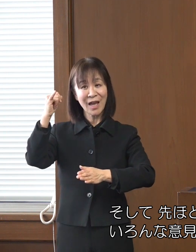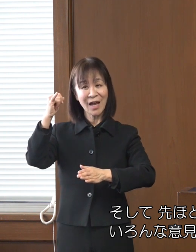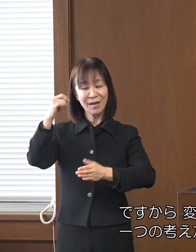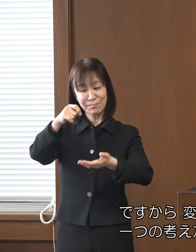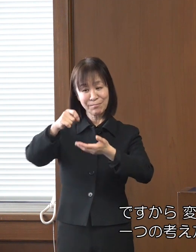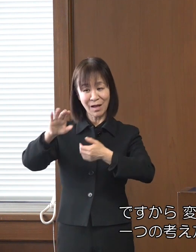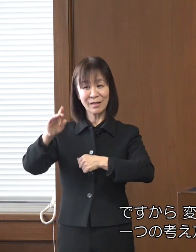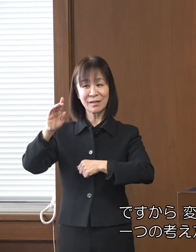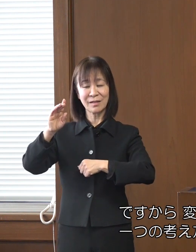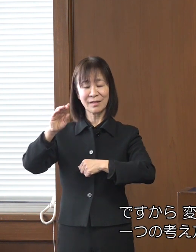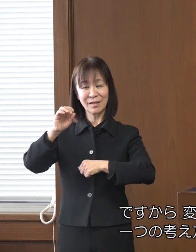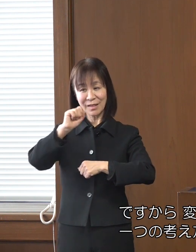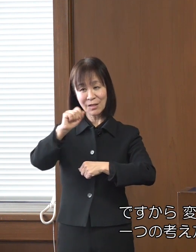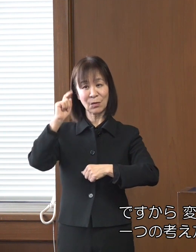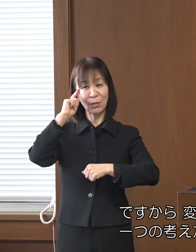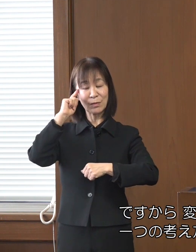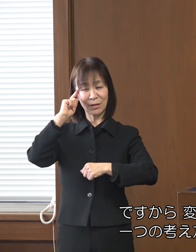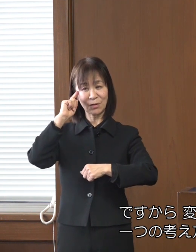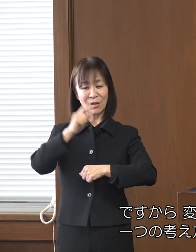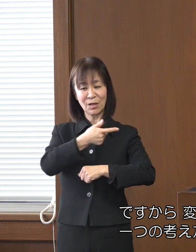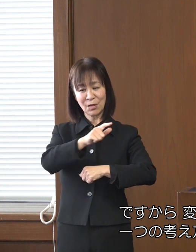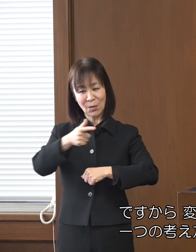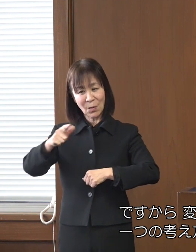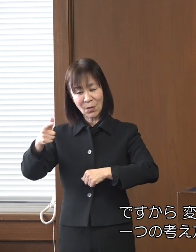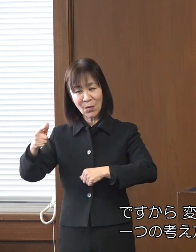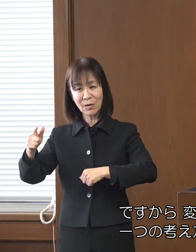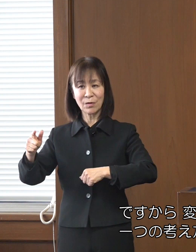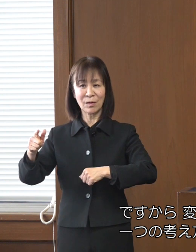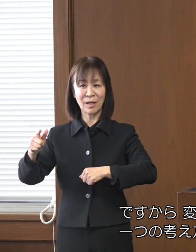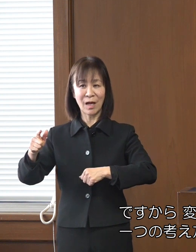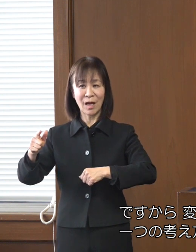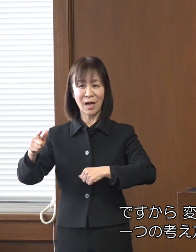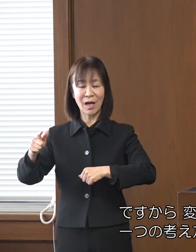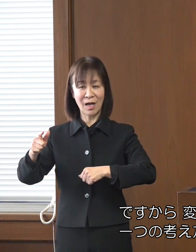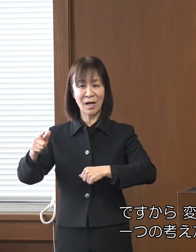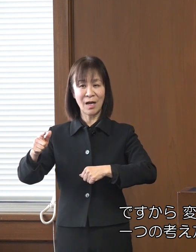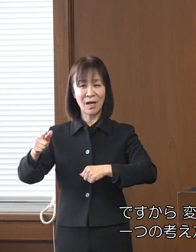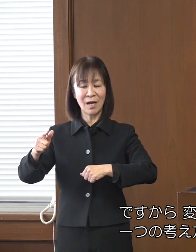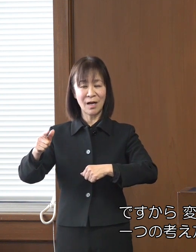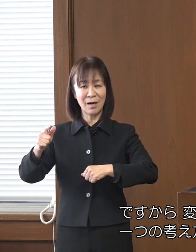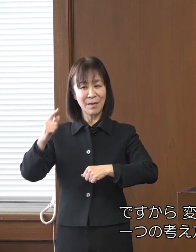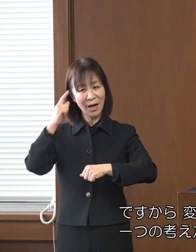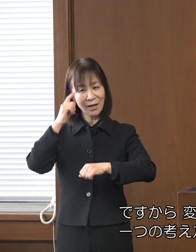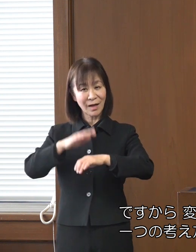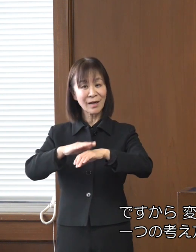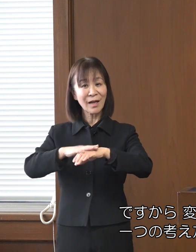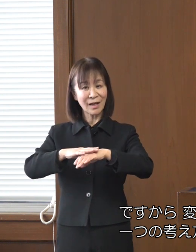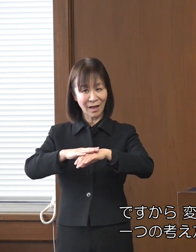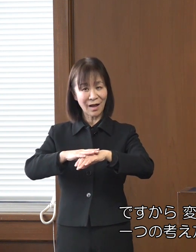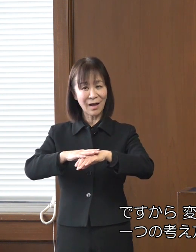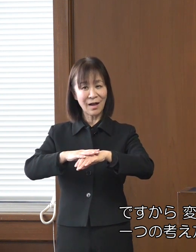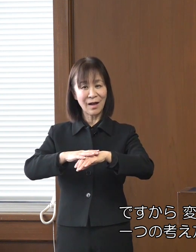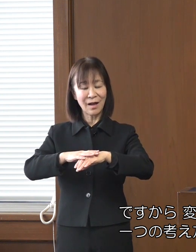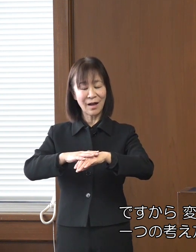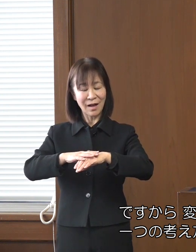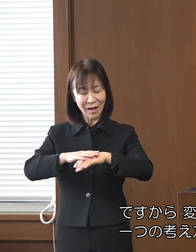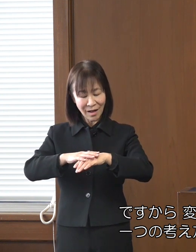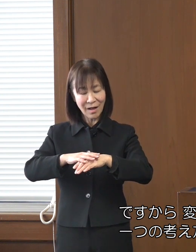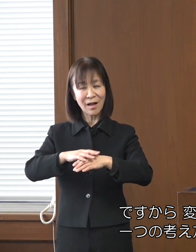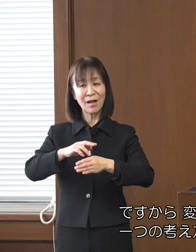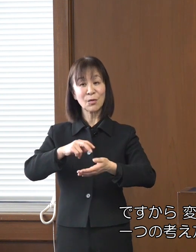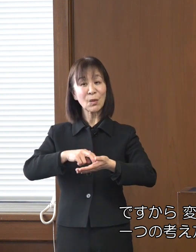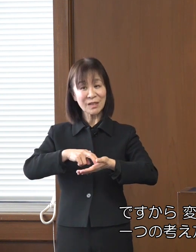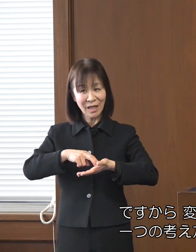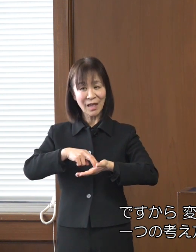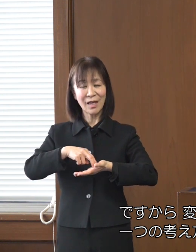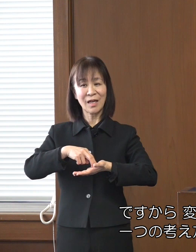。ですからまたあのこう様々な、まあ、変数って言いましたけれども、まあ、一つの考え方ということだ